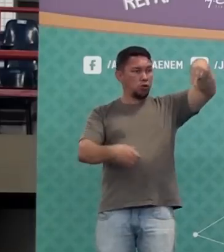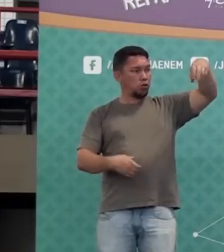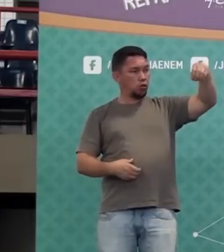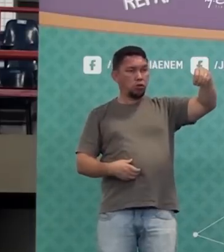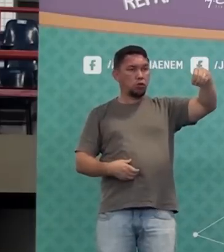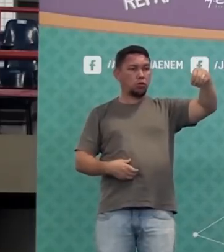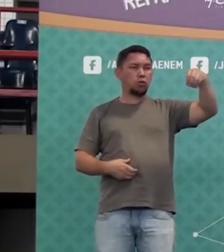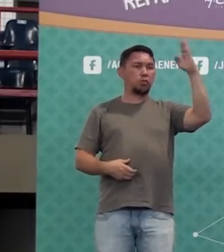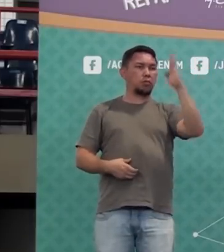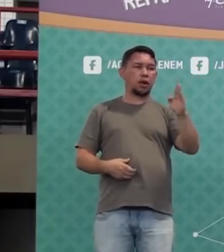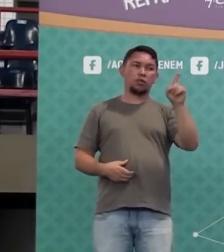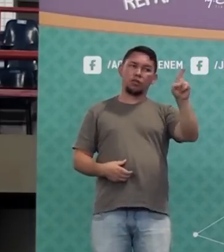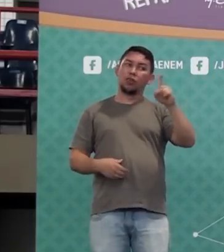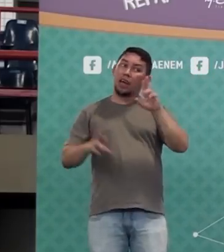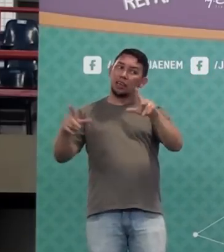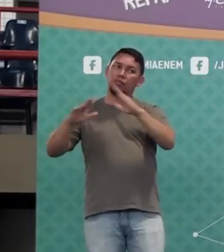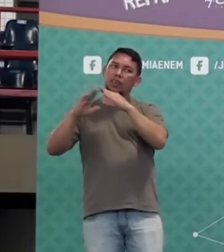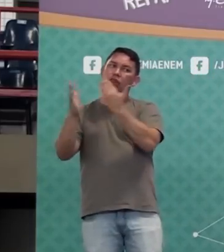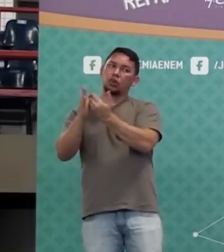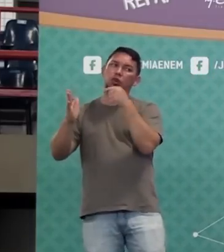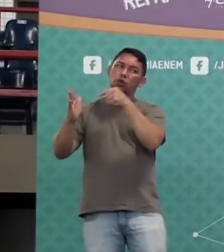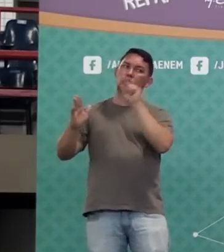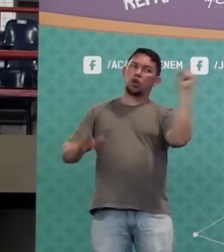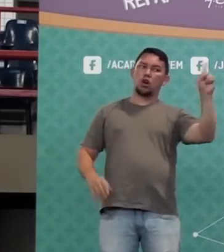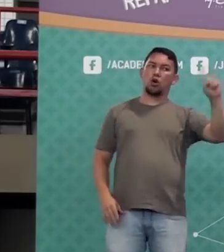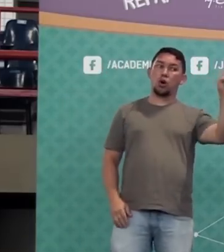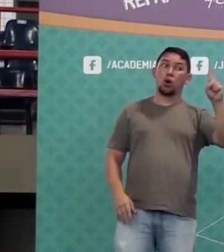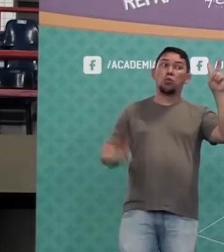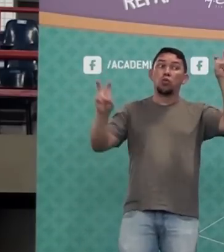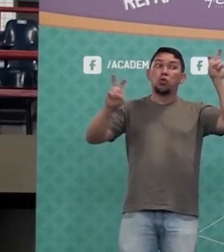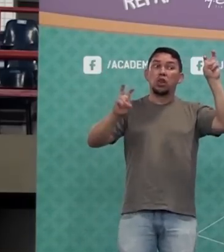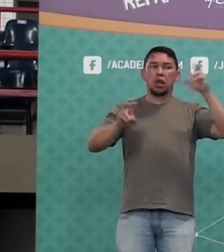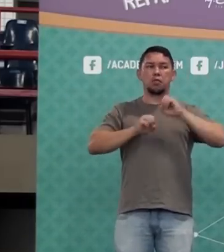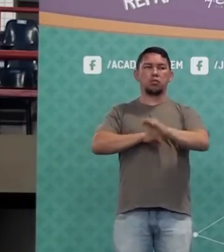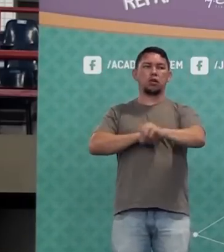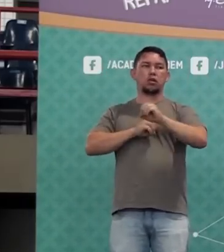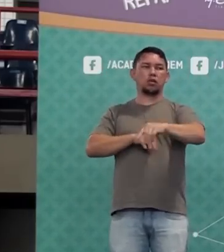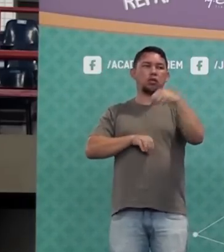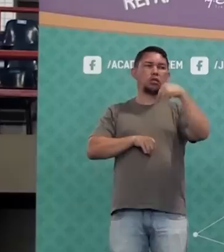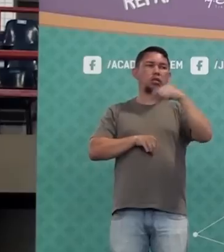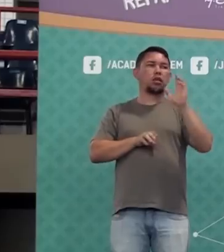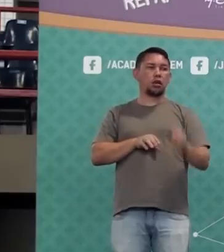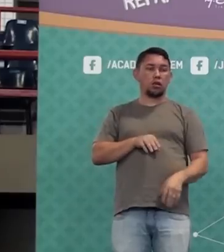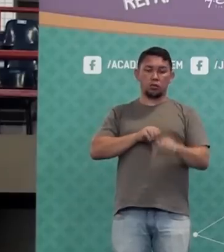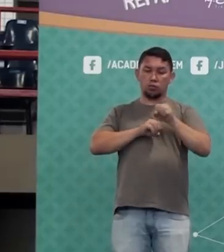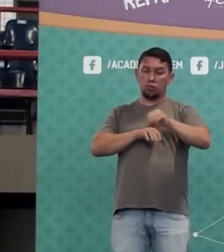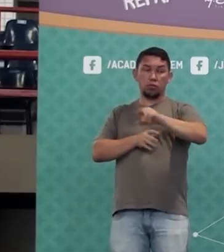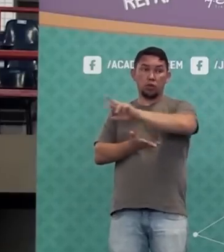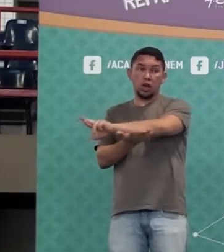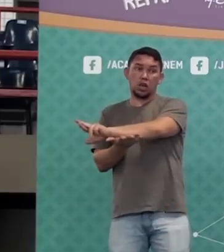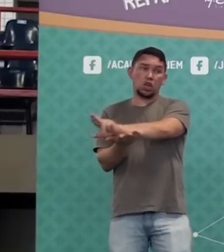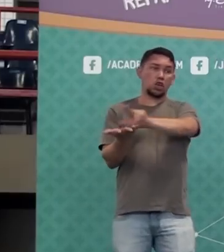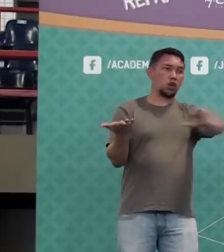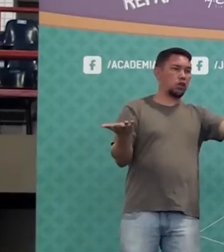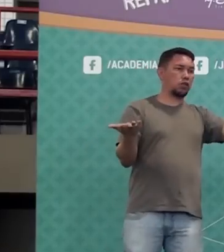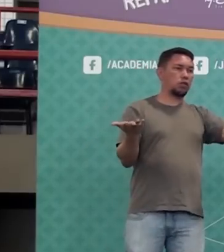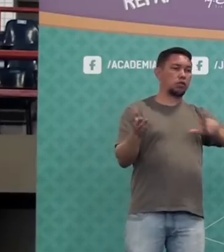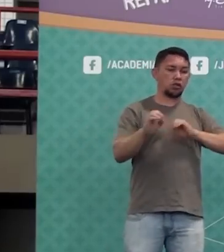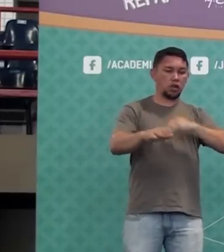passar a redação falando de escola. A educação, ela consiste numa série de coisas,